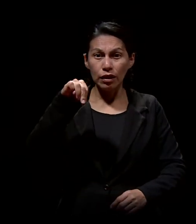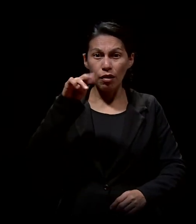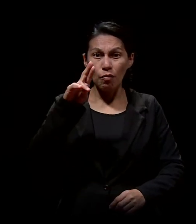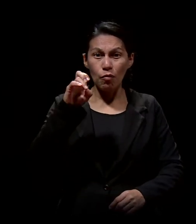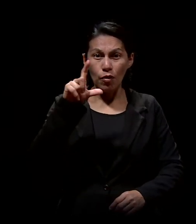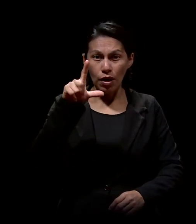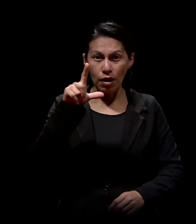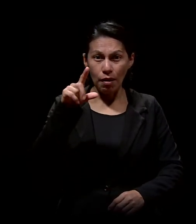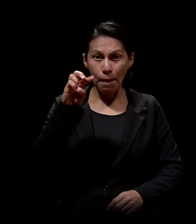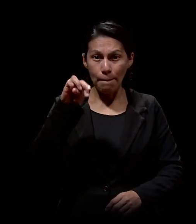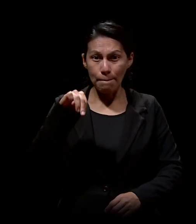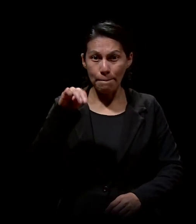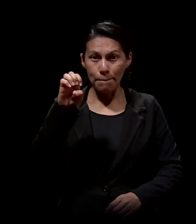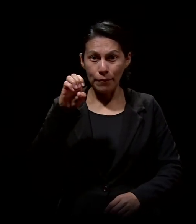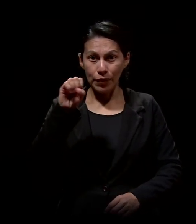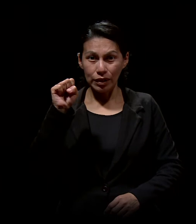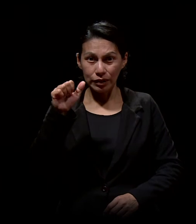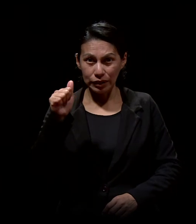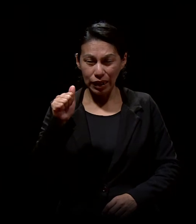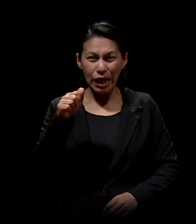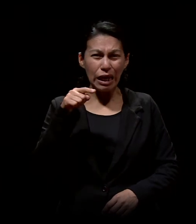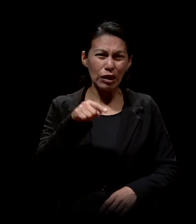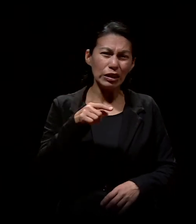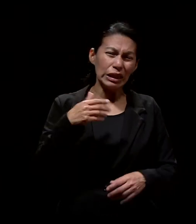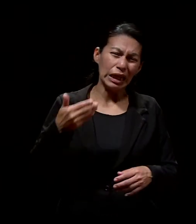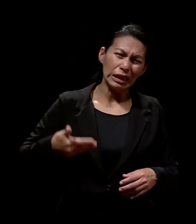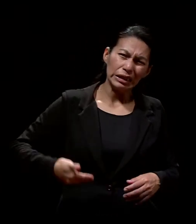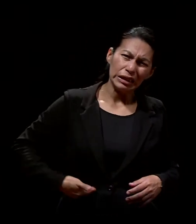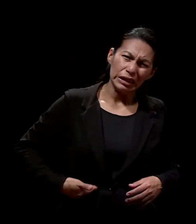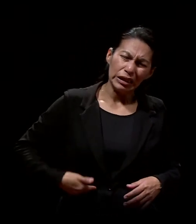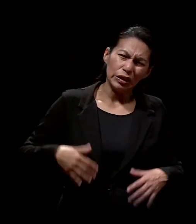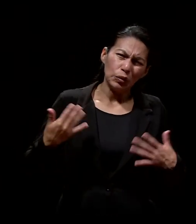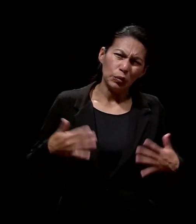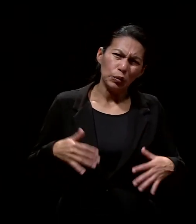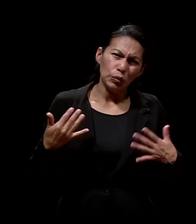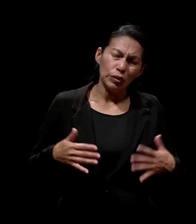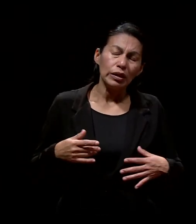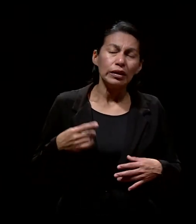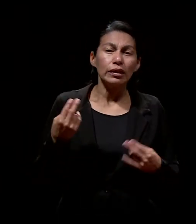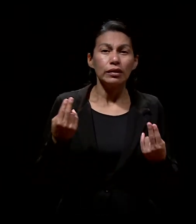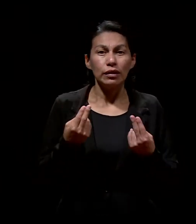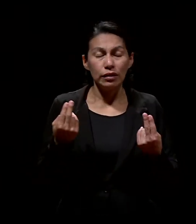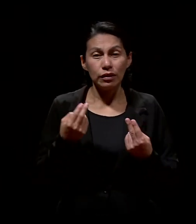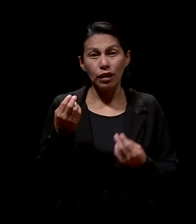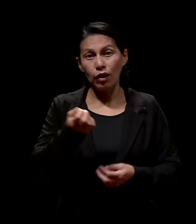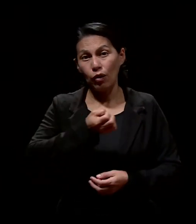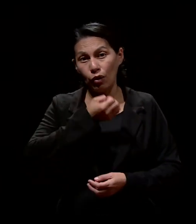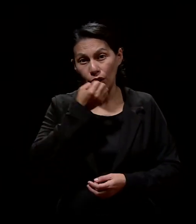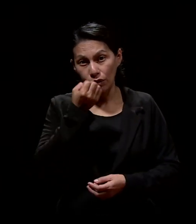la familia de Samuel Mesa. Ellos han sufrido un accidente y